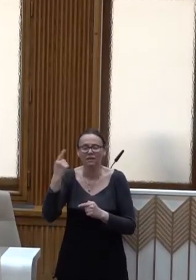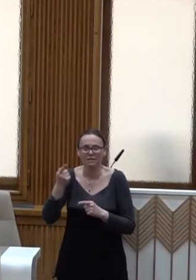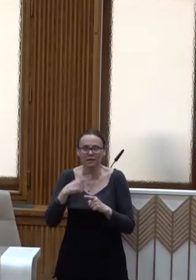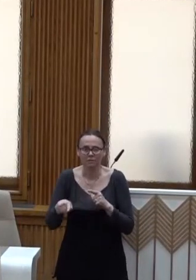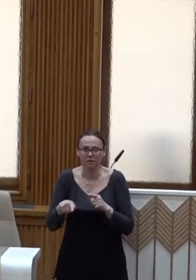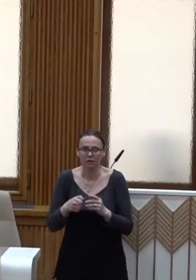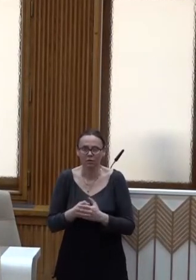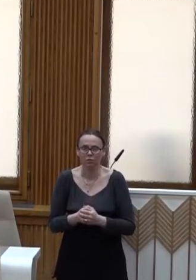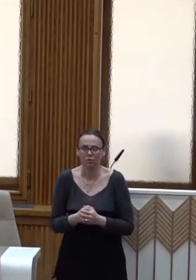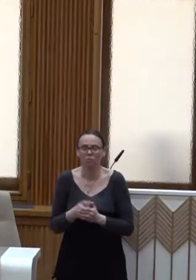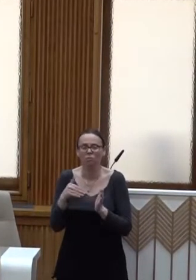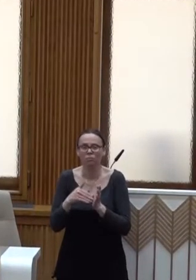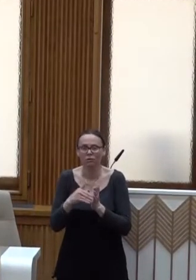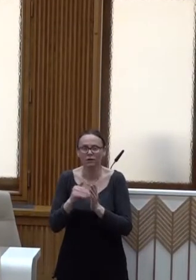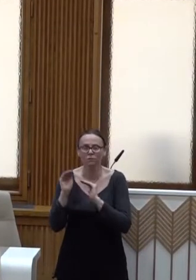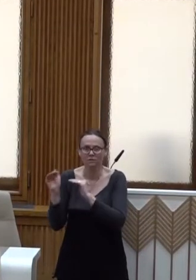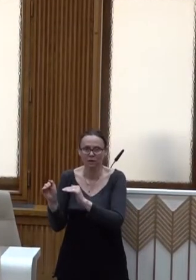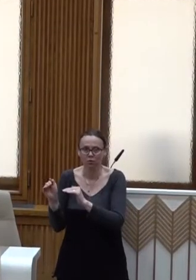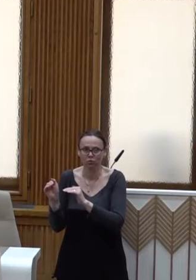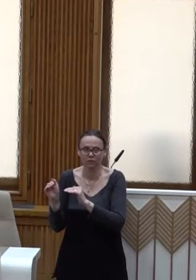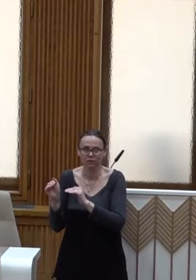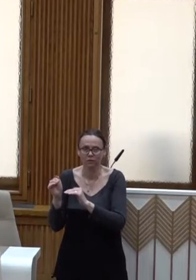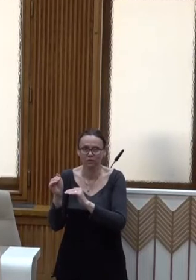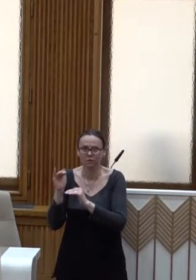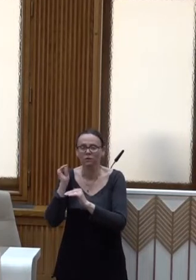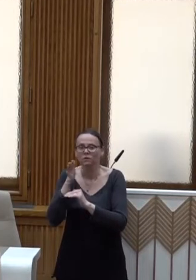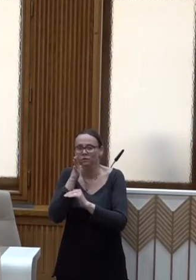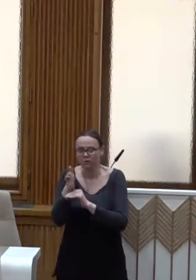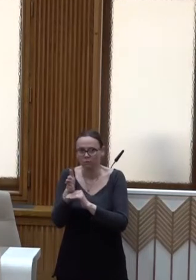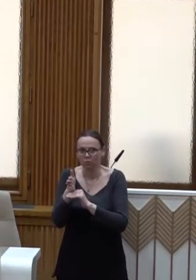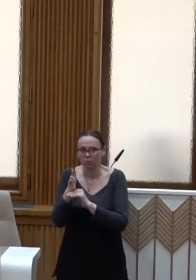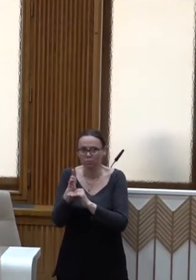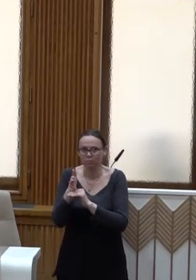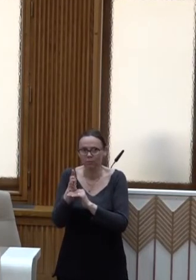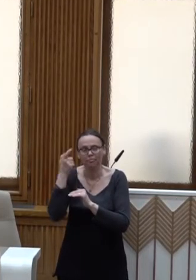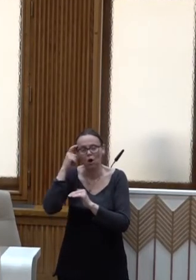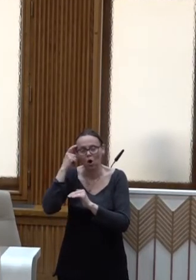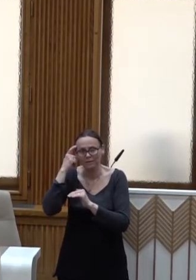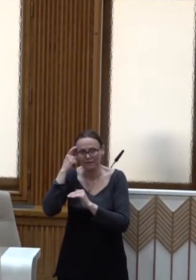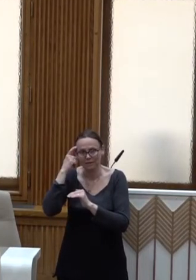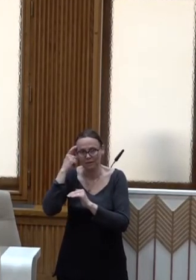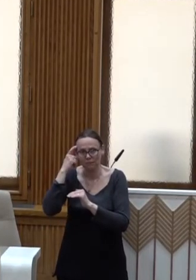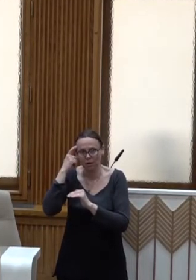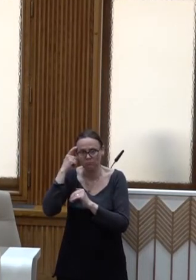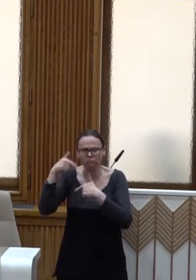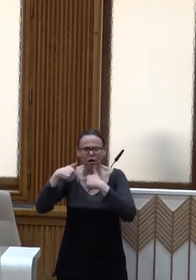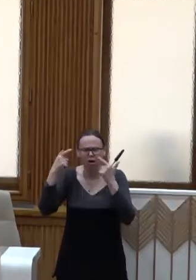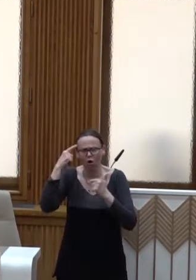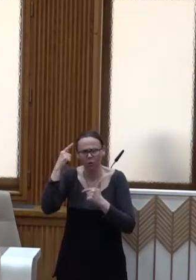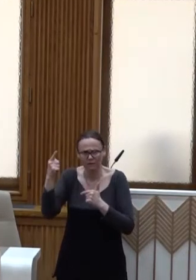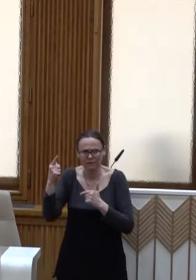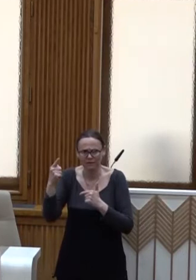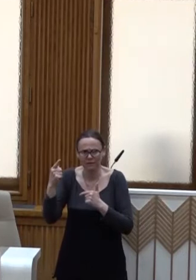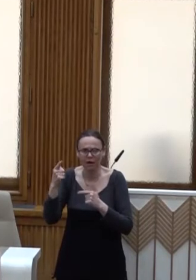fazi potrebno zagotoviti, da bo oskrba, logistika,